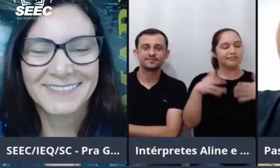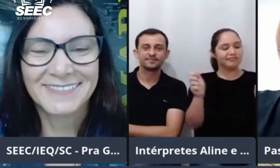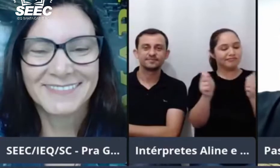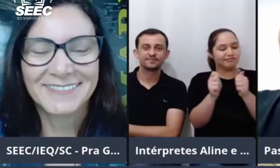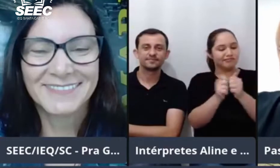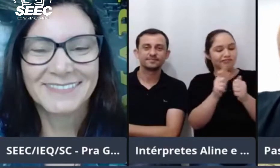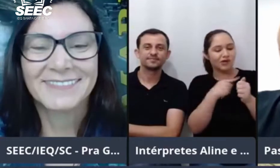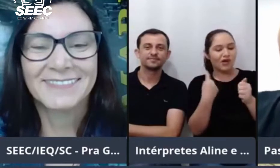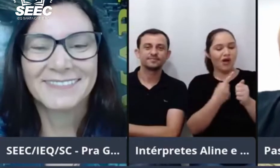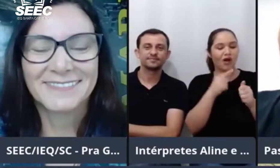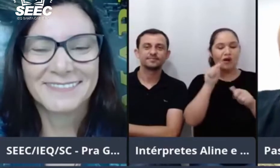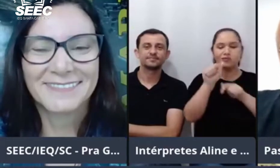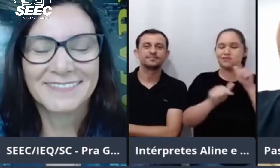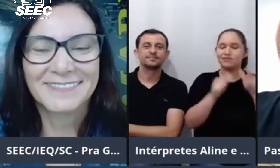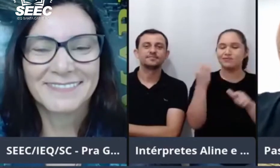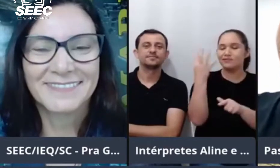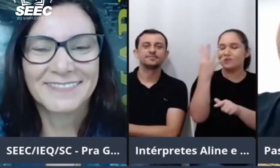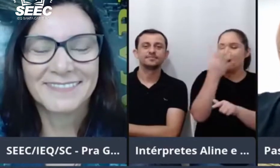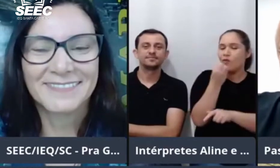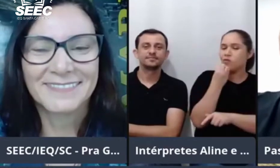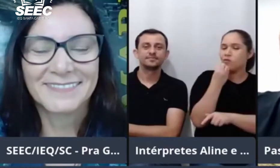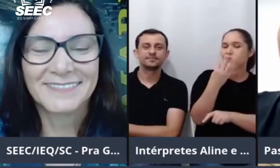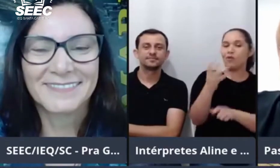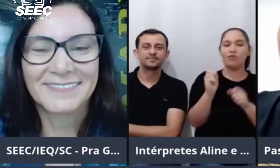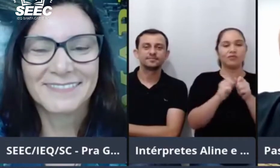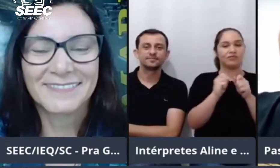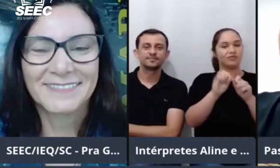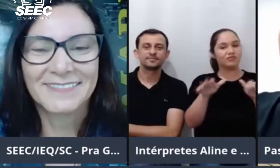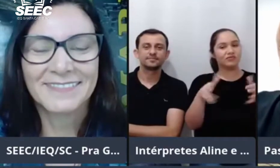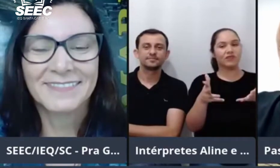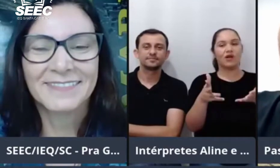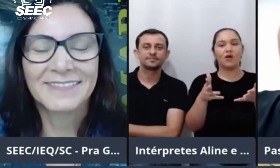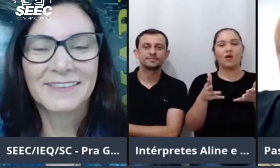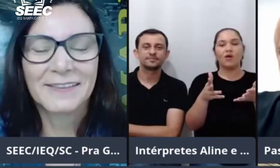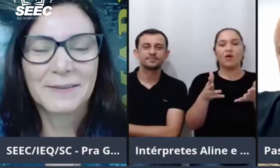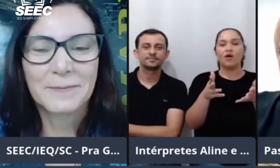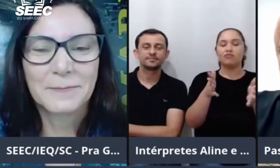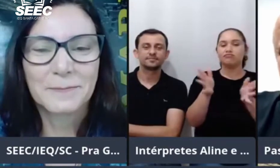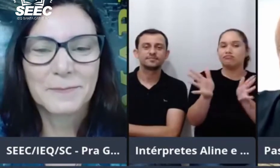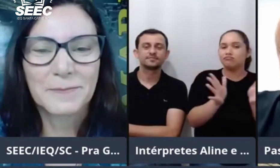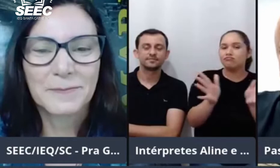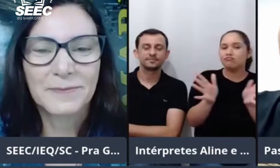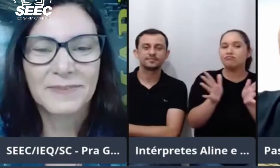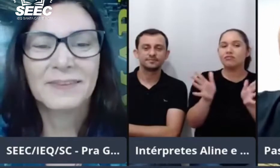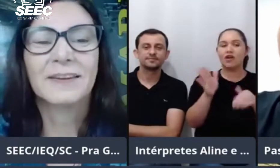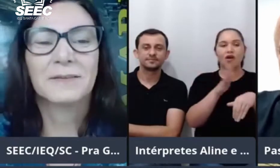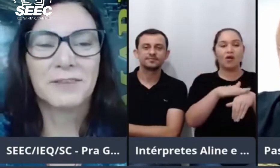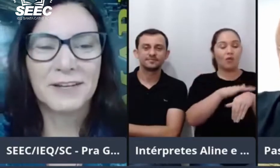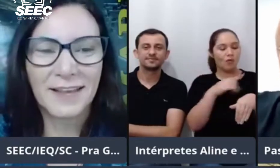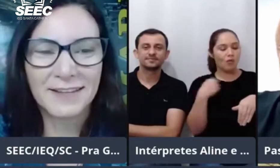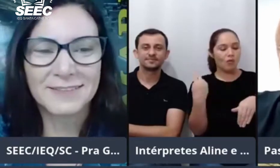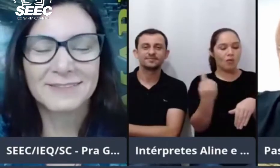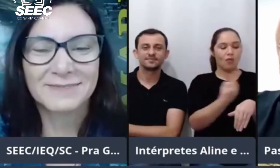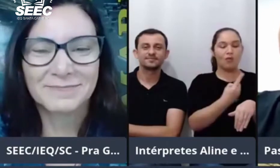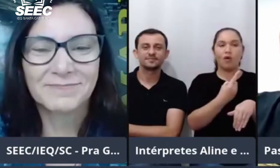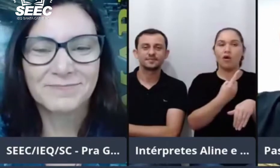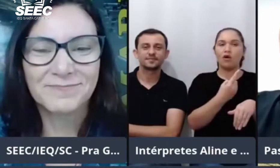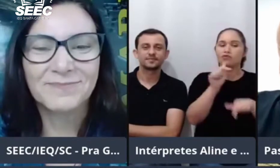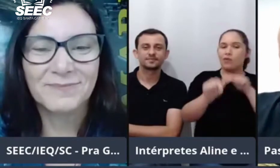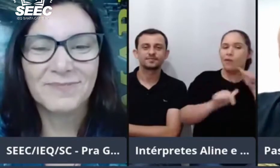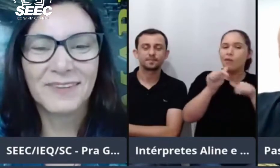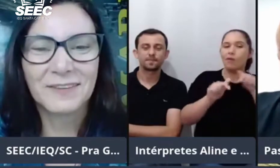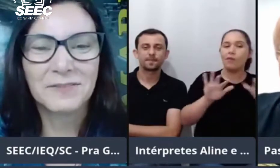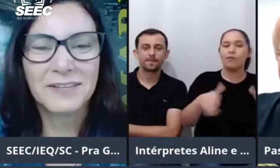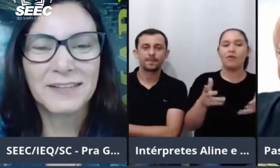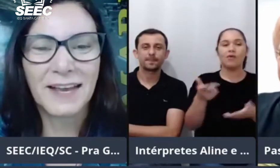nós, né? E graças a Deus, nesse curto espaço de tempo, nós já colhemos muitos frutos, né? E louvamos ao Senhor por essa oportunidade,